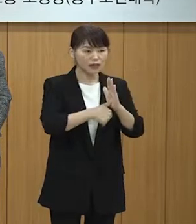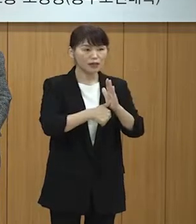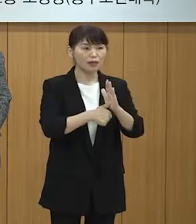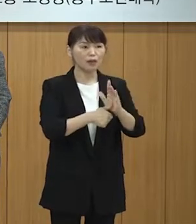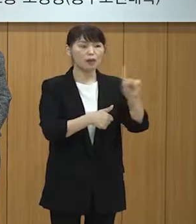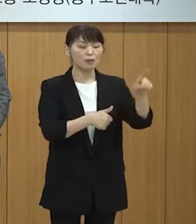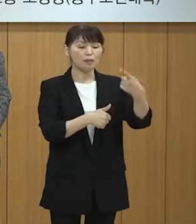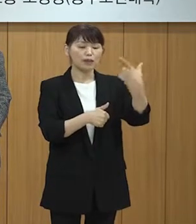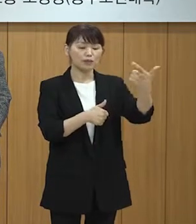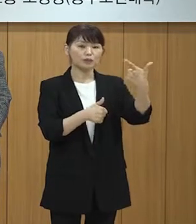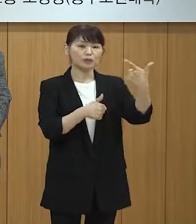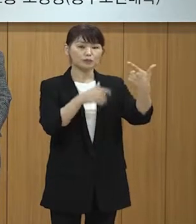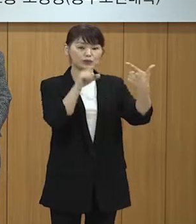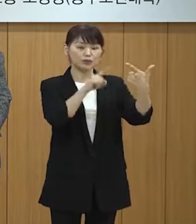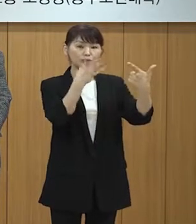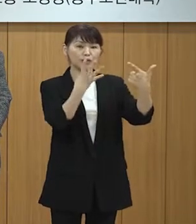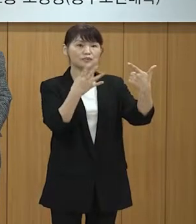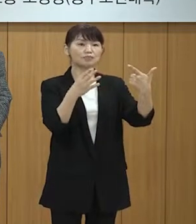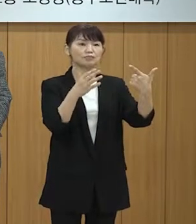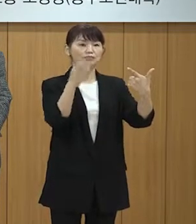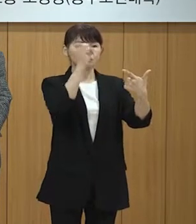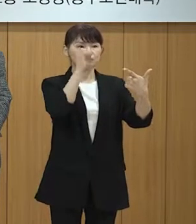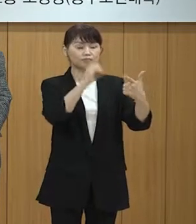167.4%가 증가하였고 2차